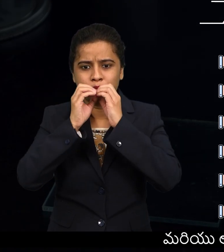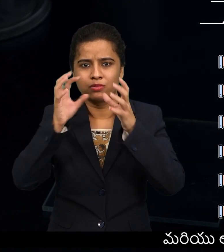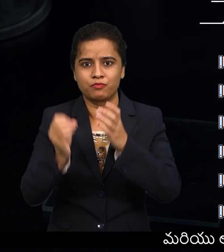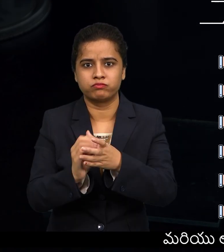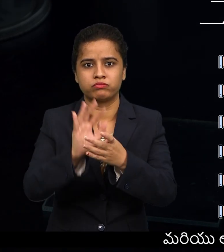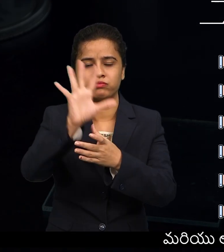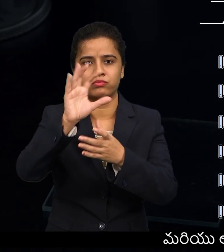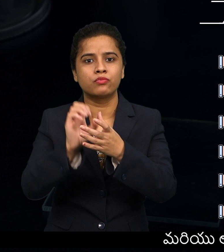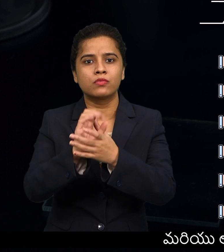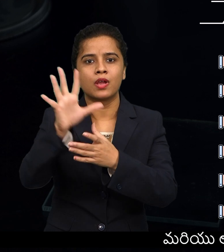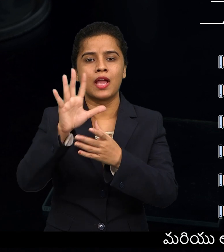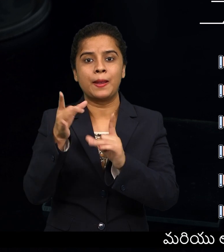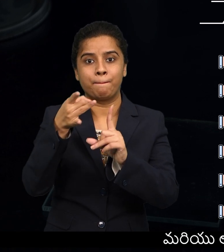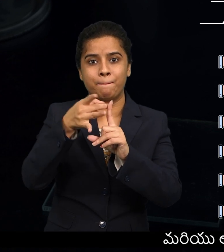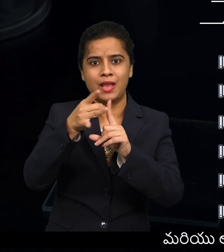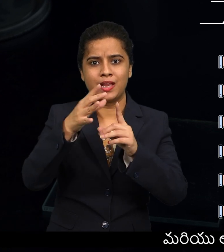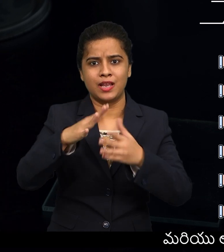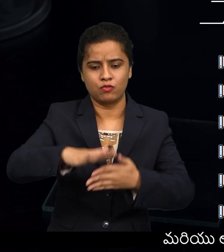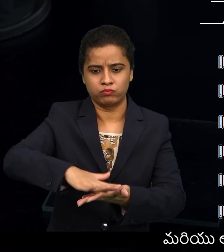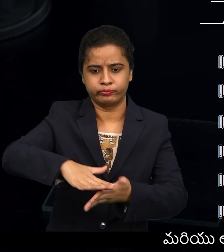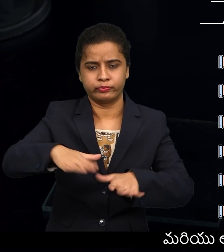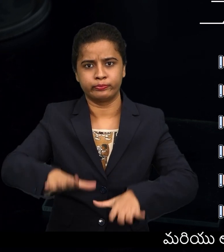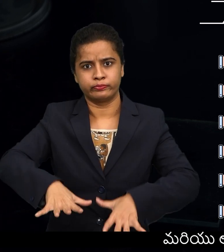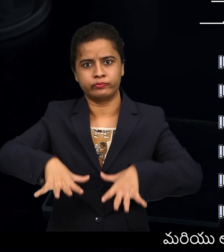మరియు లోహం నీటిపై తేలుతుంది.